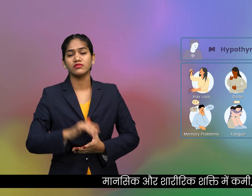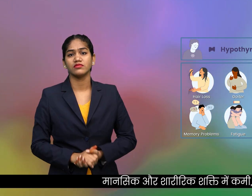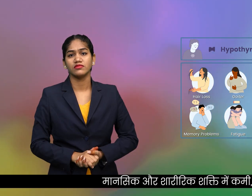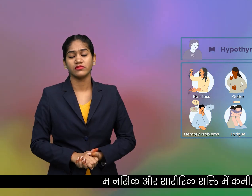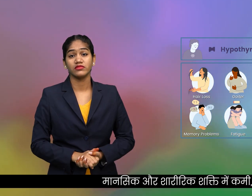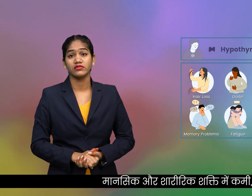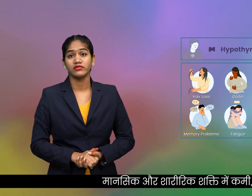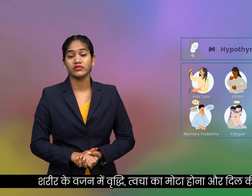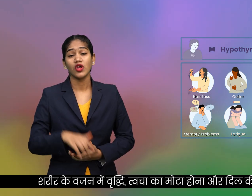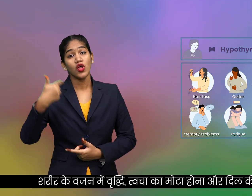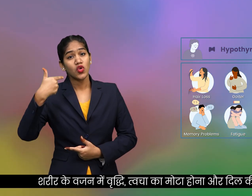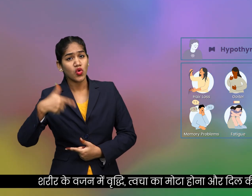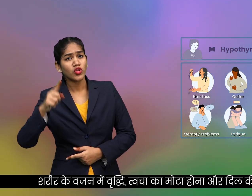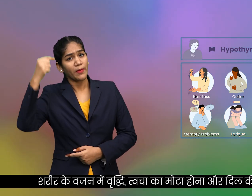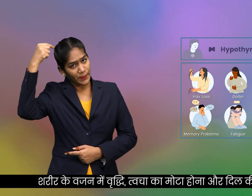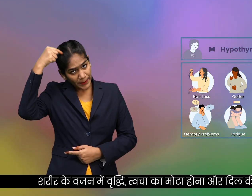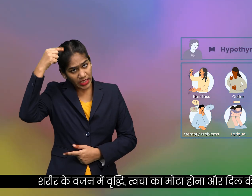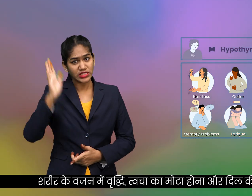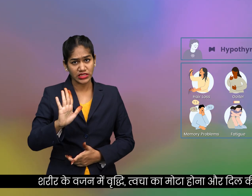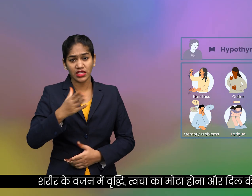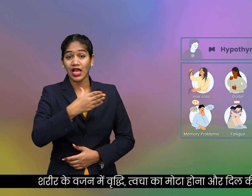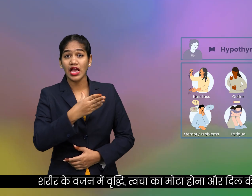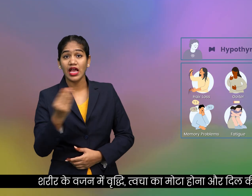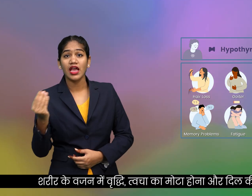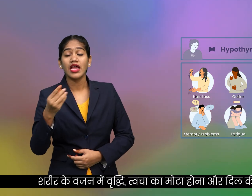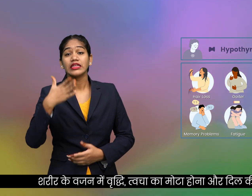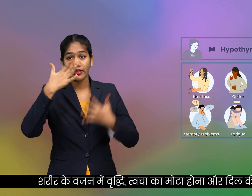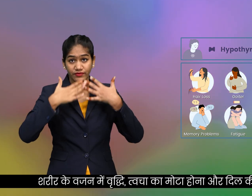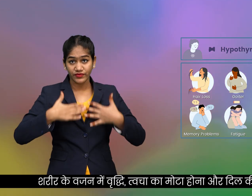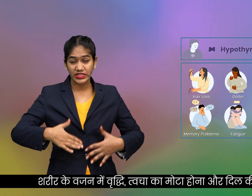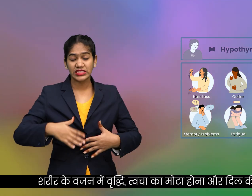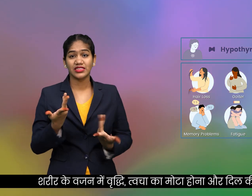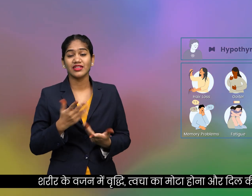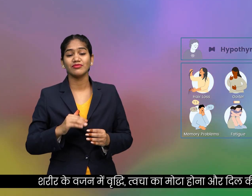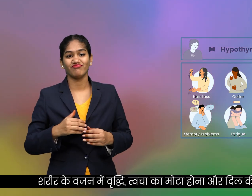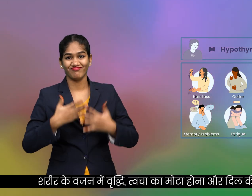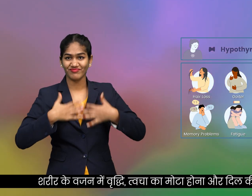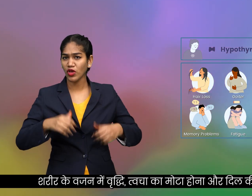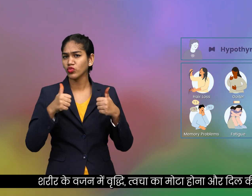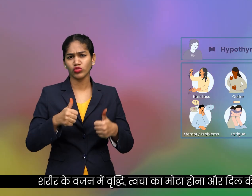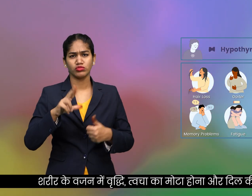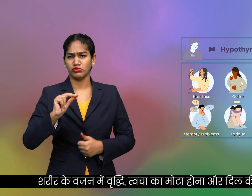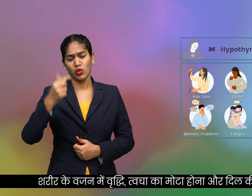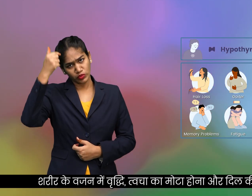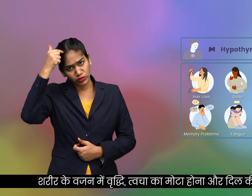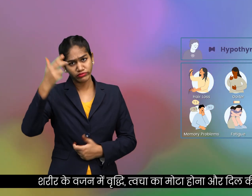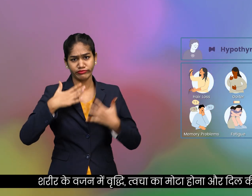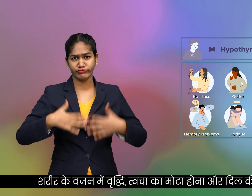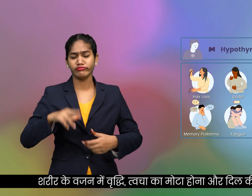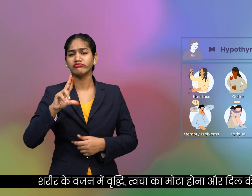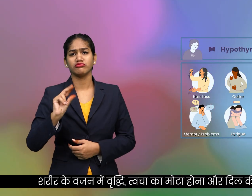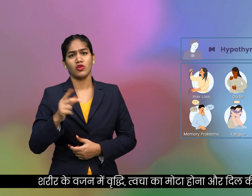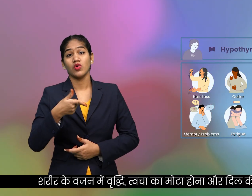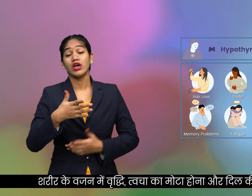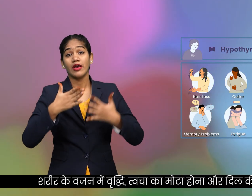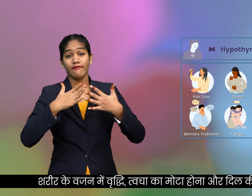शक्ति में कमी, शरीर के वजन की वृद्धि, त्वचा का मोटा होना